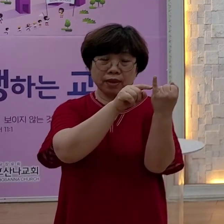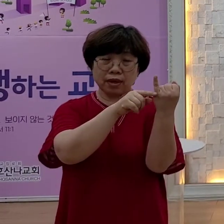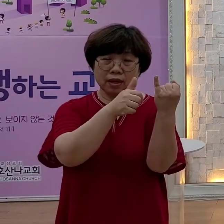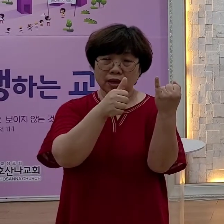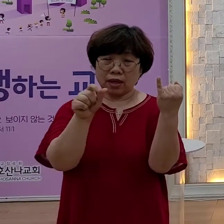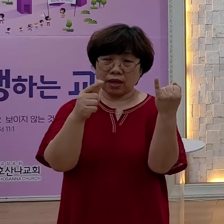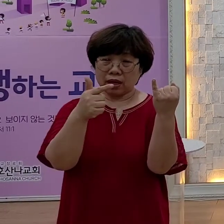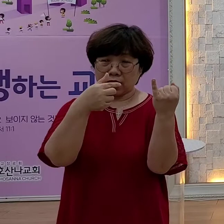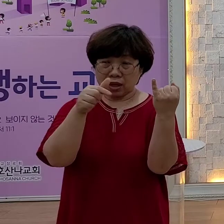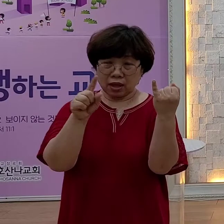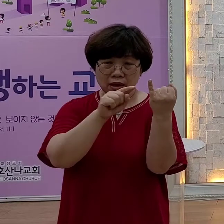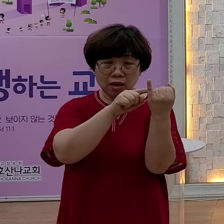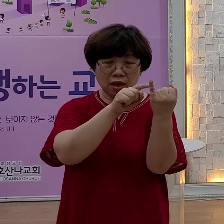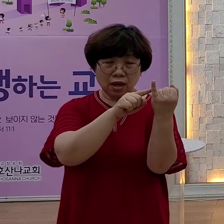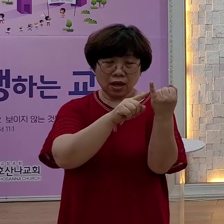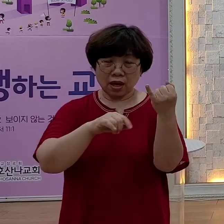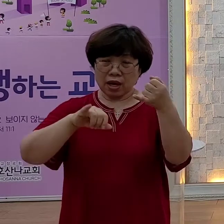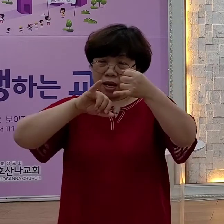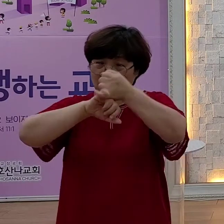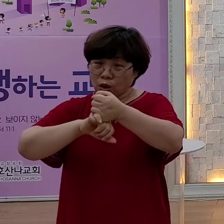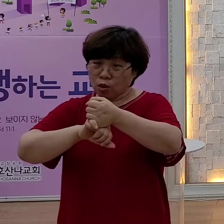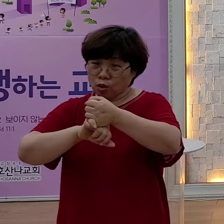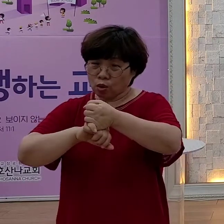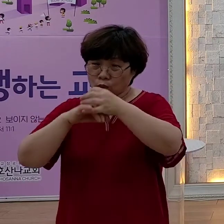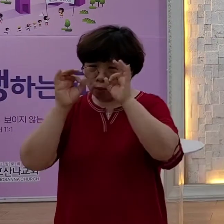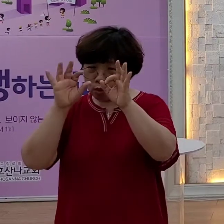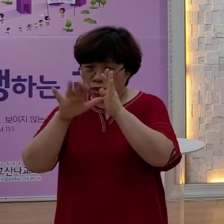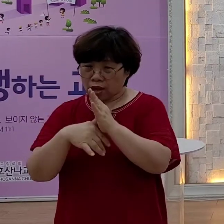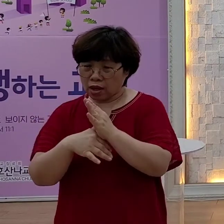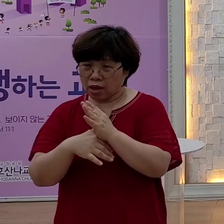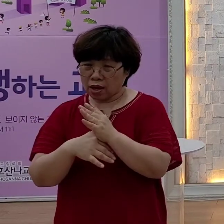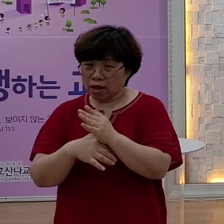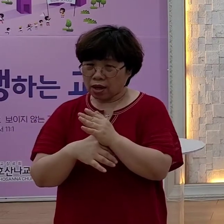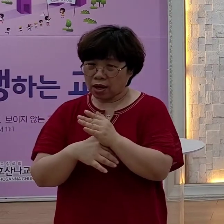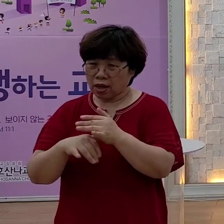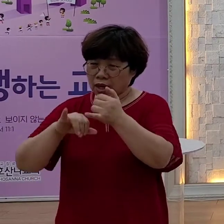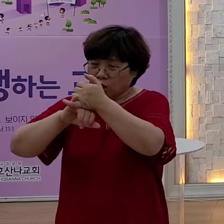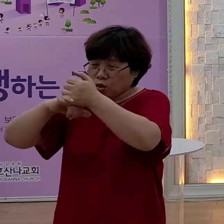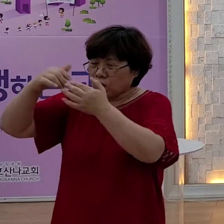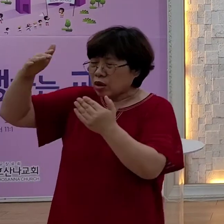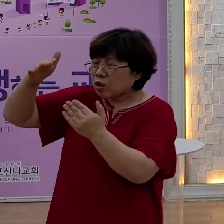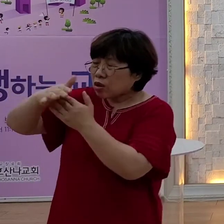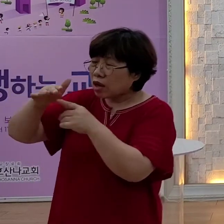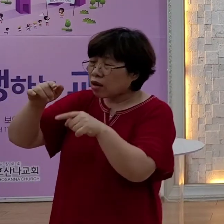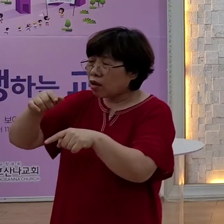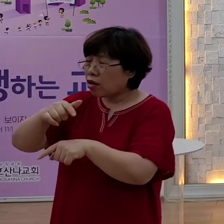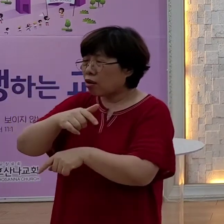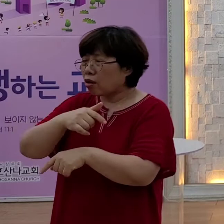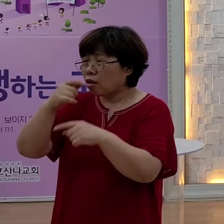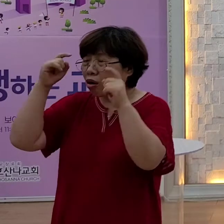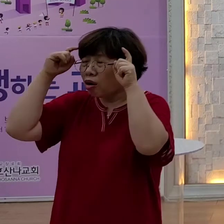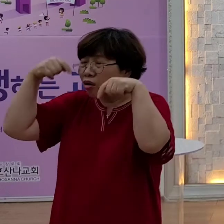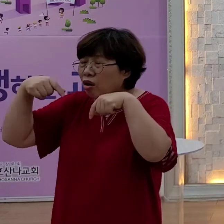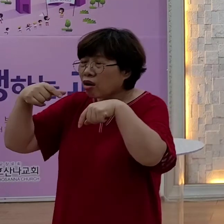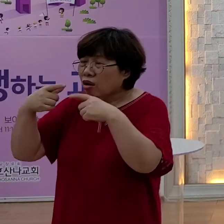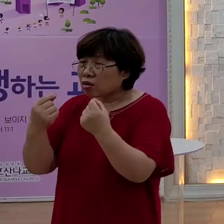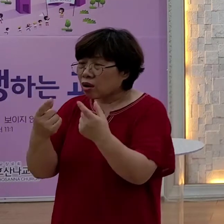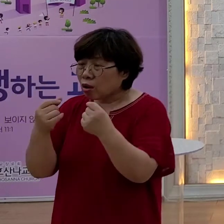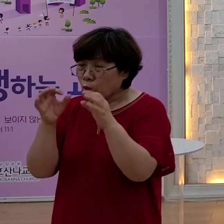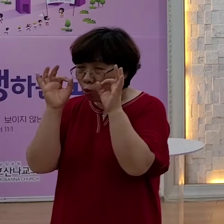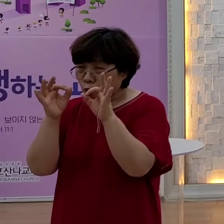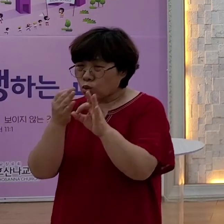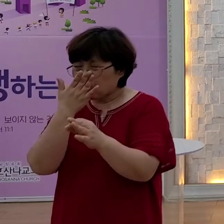사실 인간의 눈으로 보면 이 서원을 지킨다는 것이 어떻게 보면 참 어리석은 것처럼 보일 수가